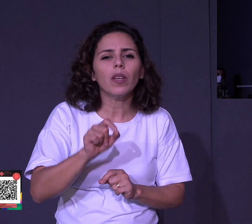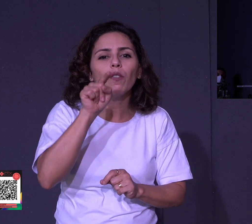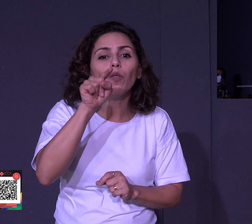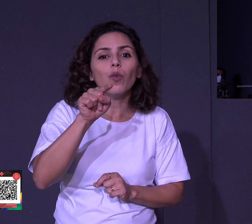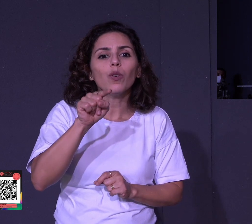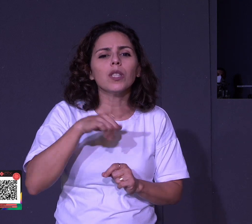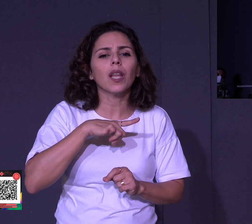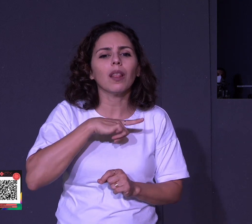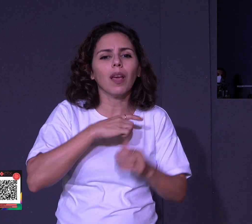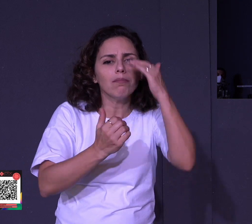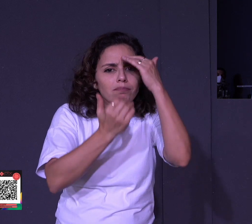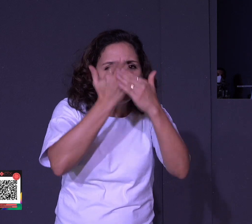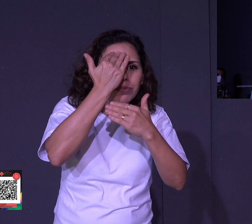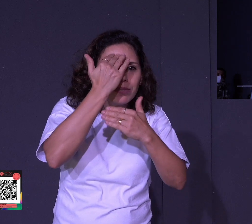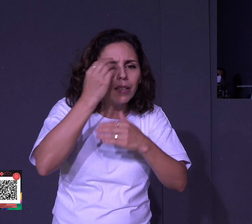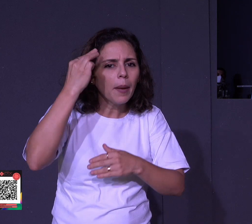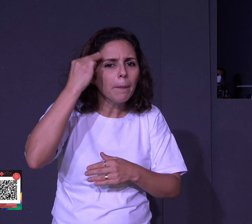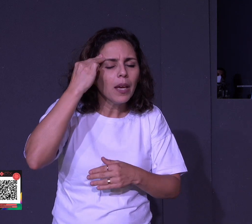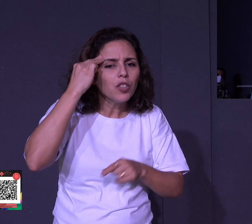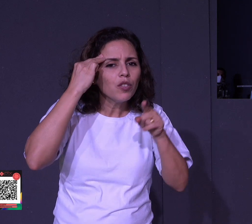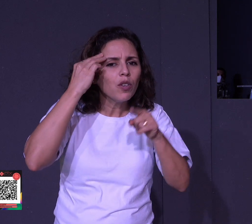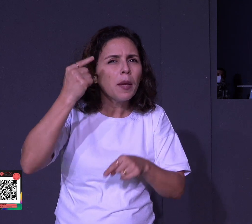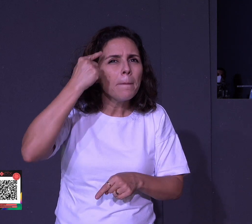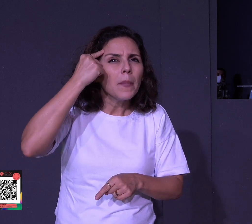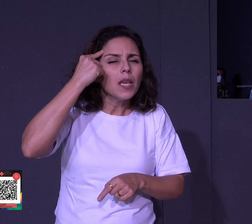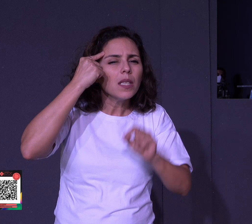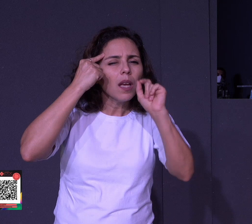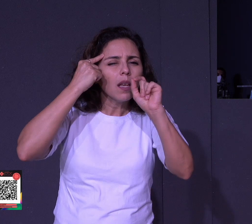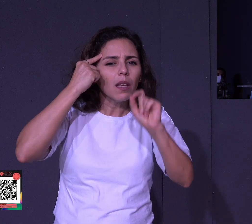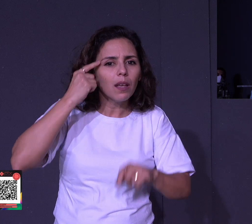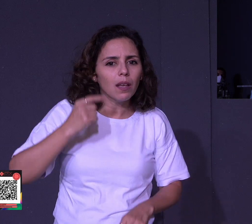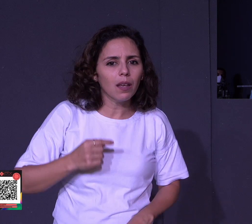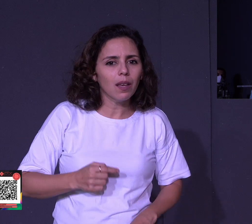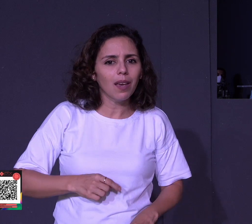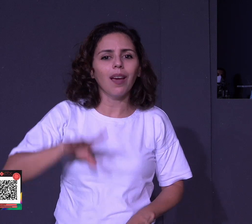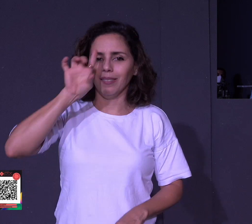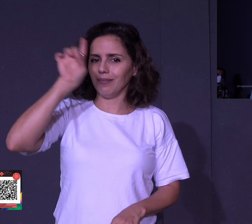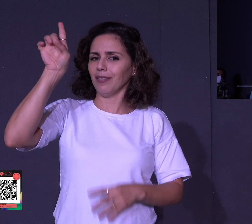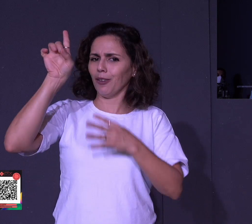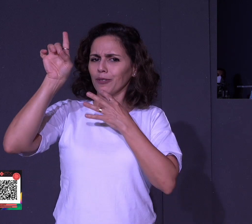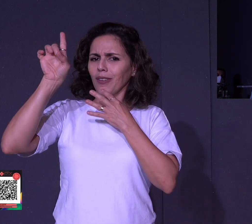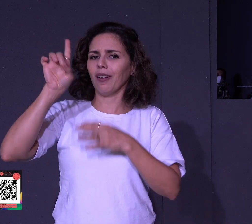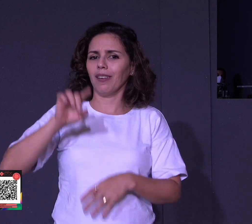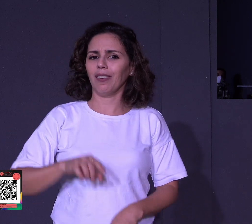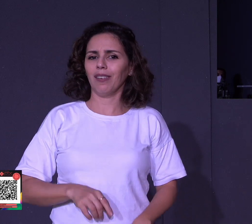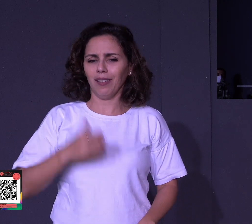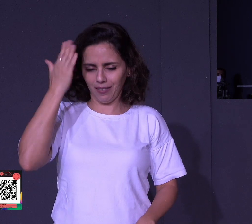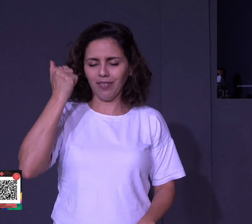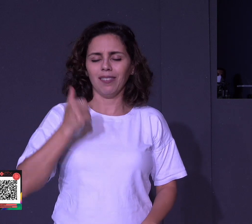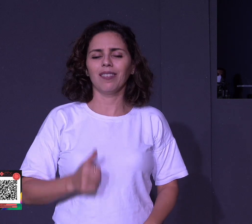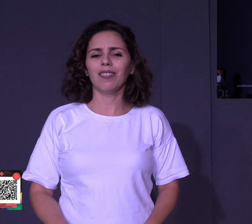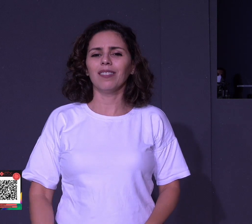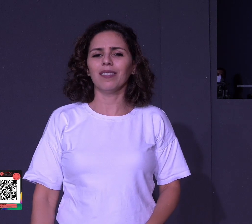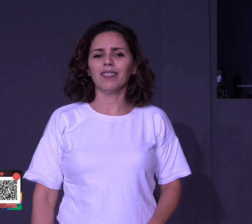pensa? Deus e nós o sabemos, né? Mas em que pensamos quando estamos